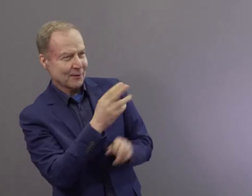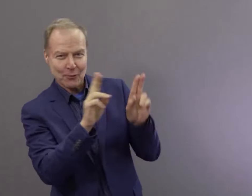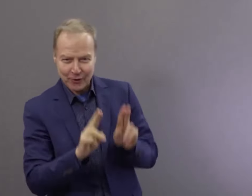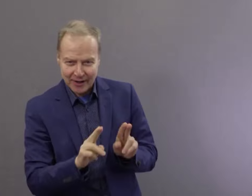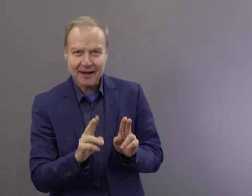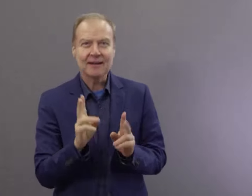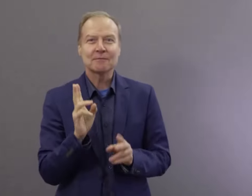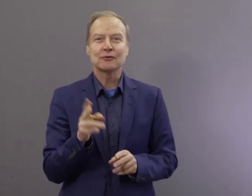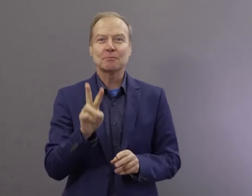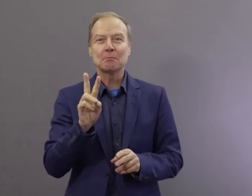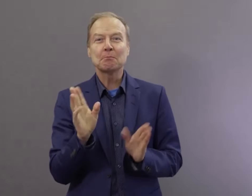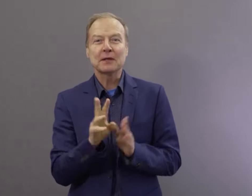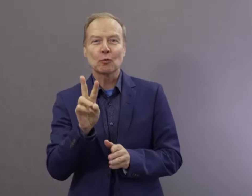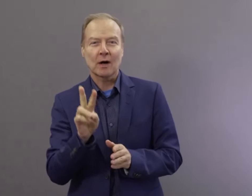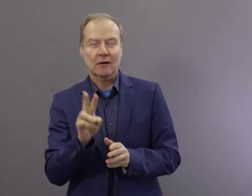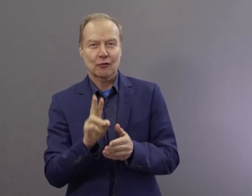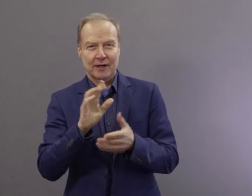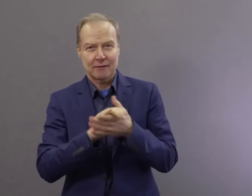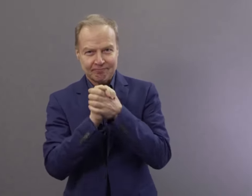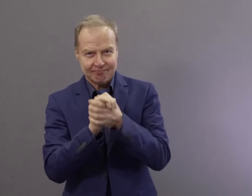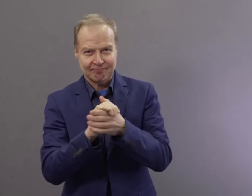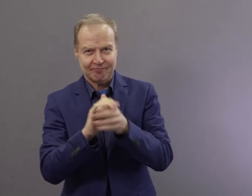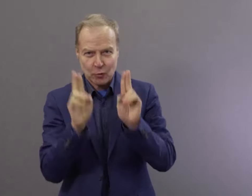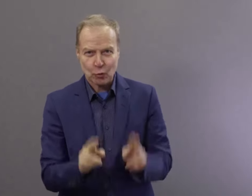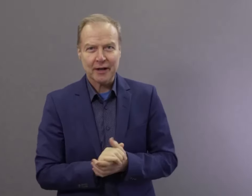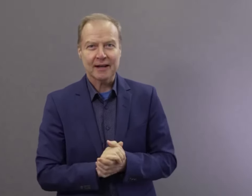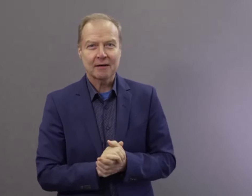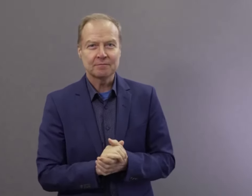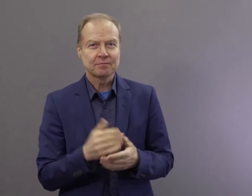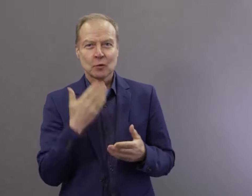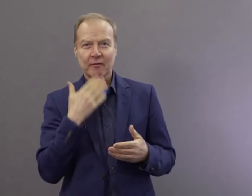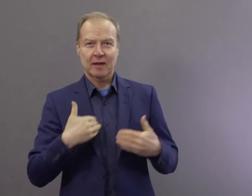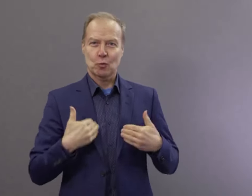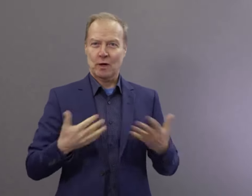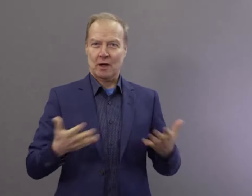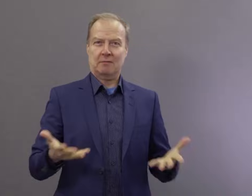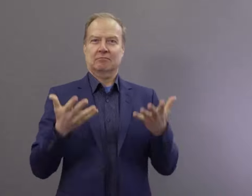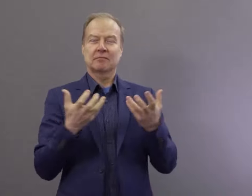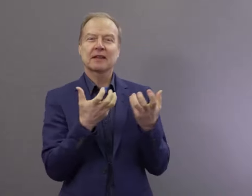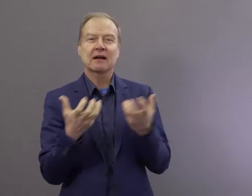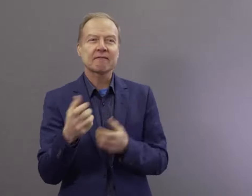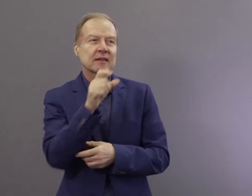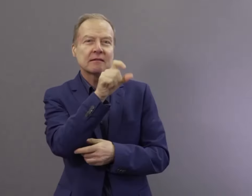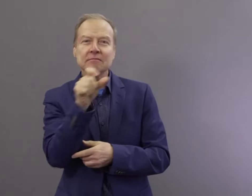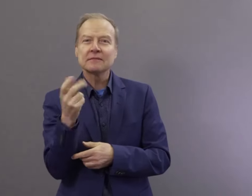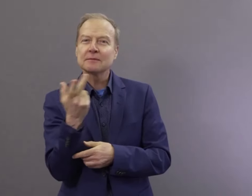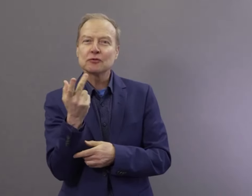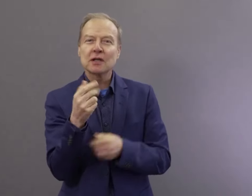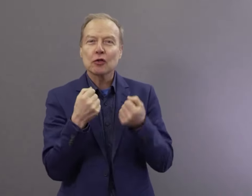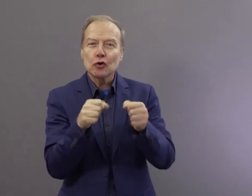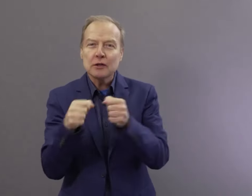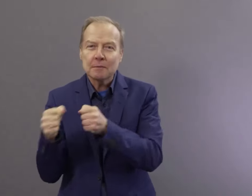Kiitoksia ja onnea vielä Mikuelille ja pikkukakkoselle.